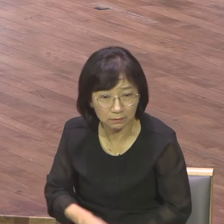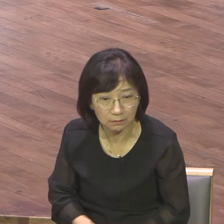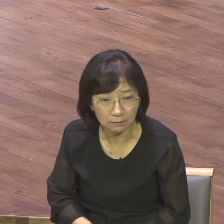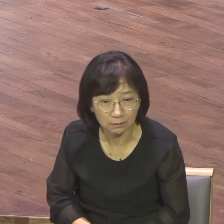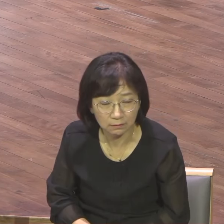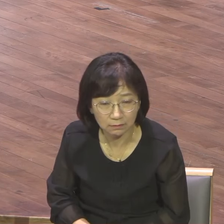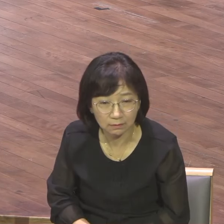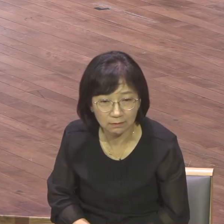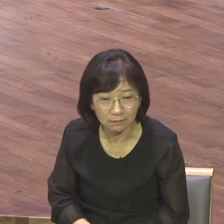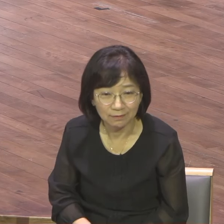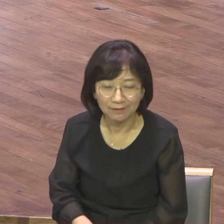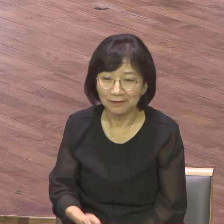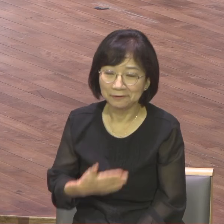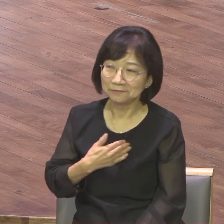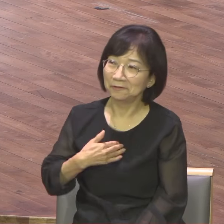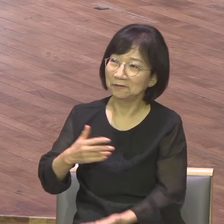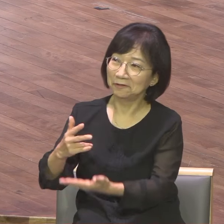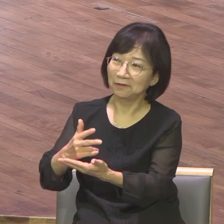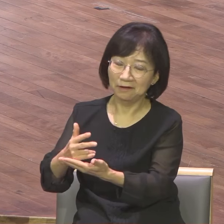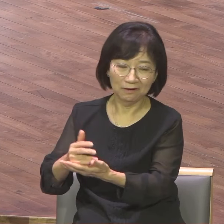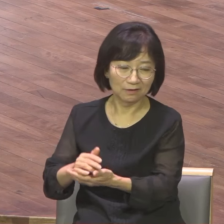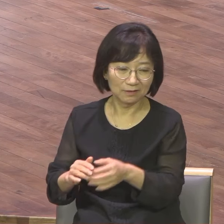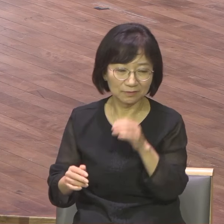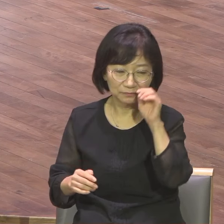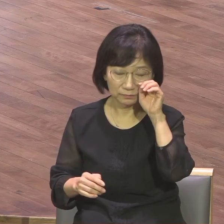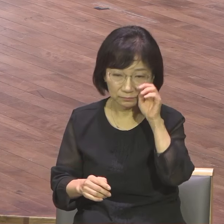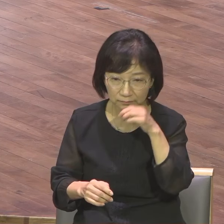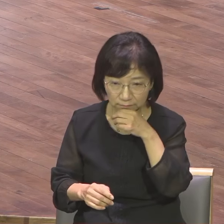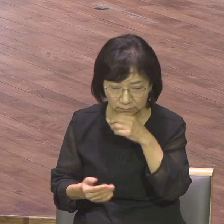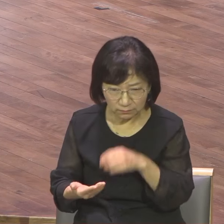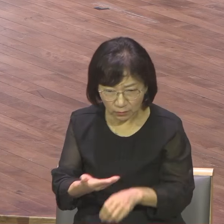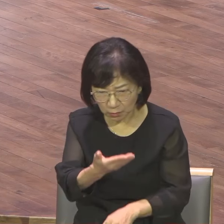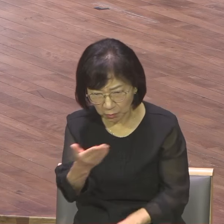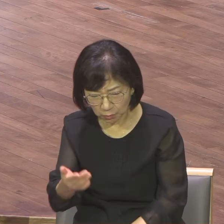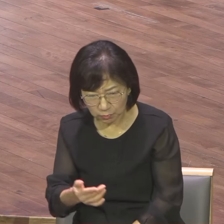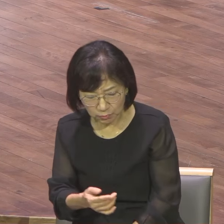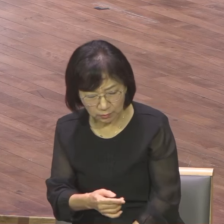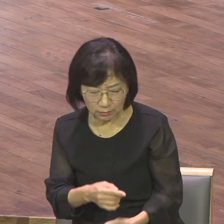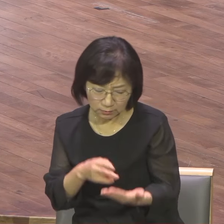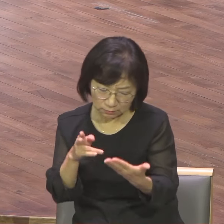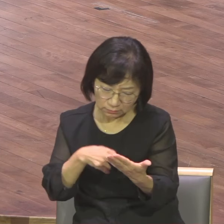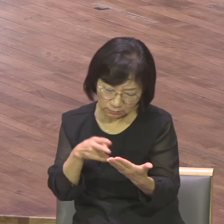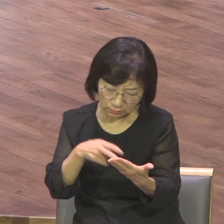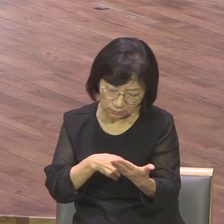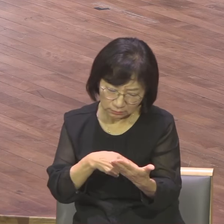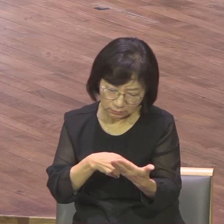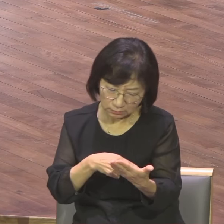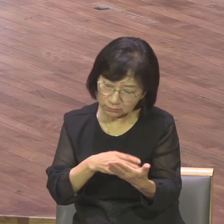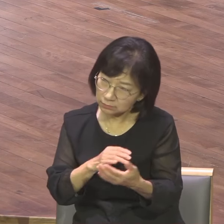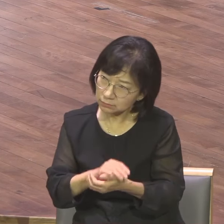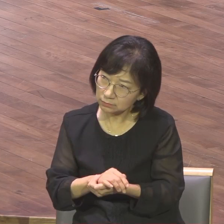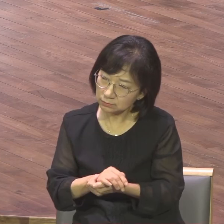나는 여호와를 시험하지 아니하겠나이다. 얼핏 들으면요 아스가 대단한 믿음 있는 말 같은데